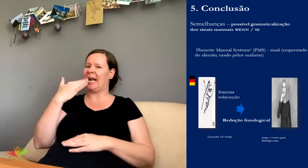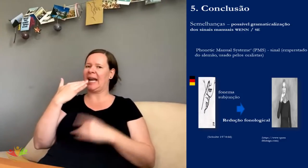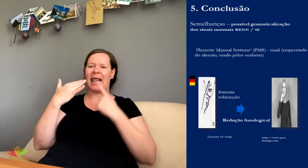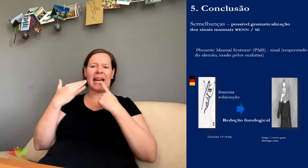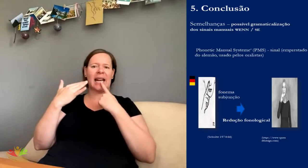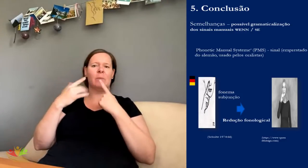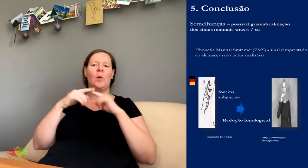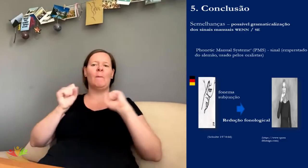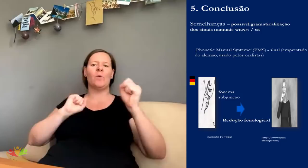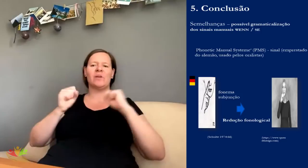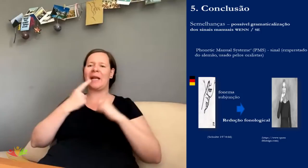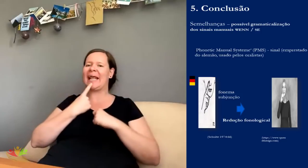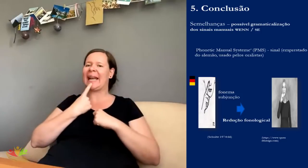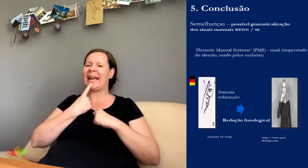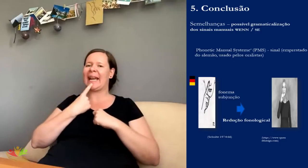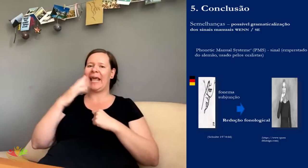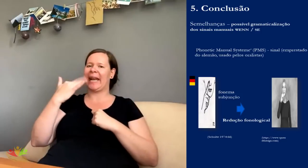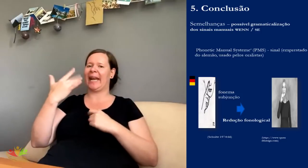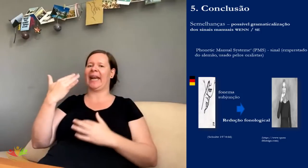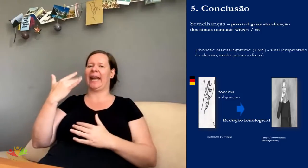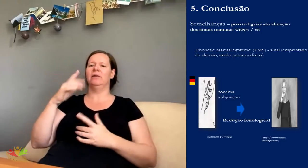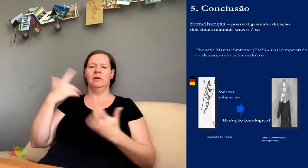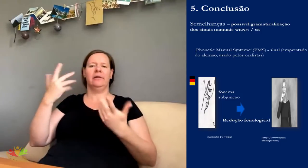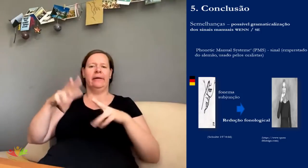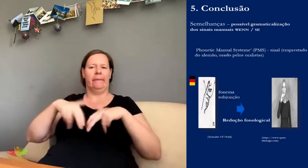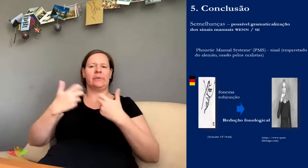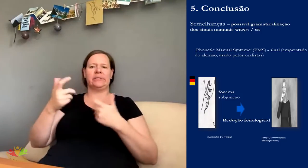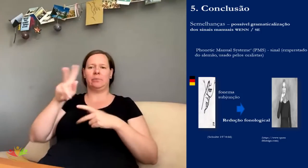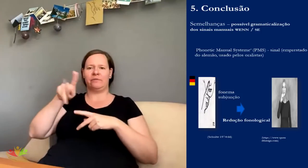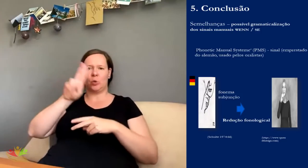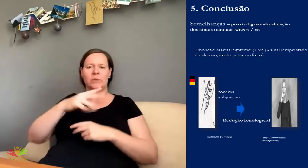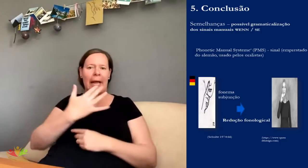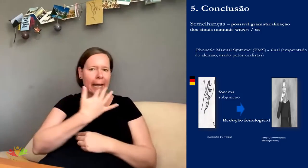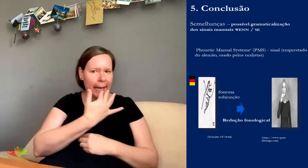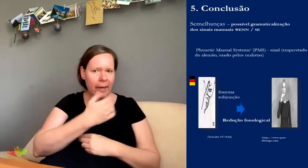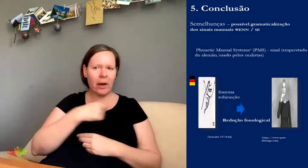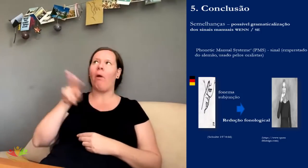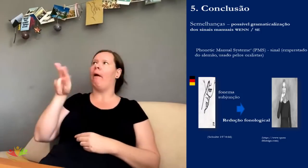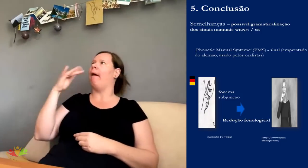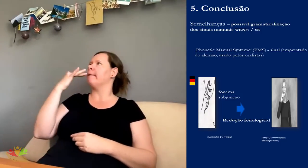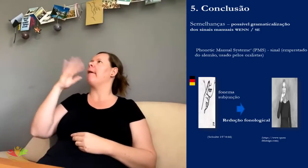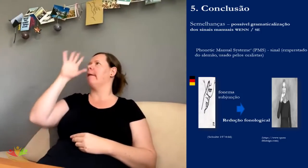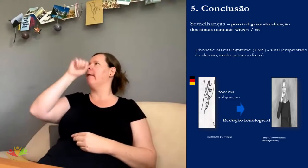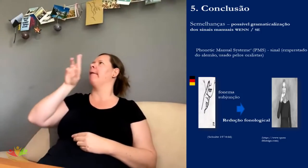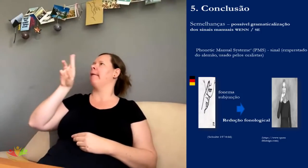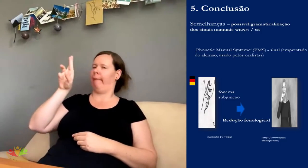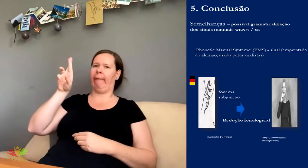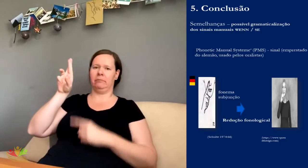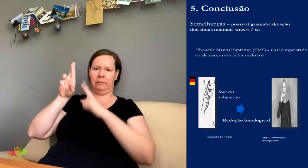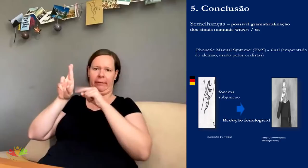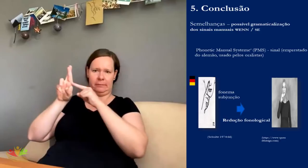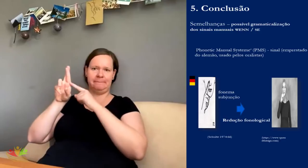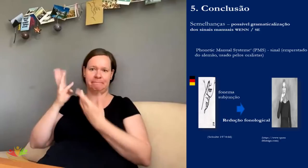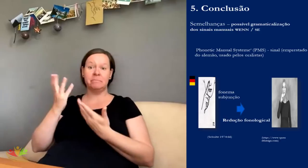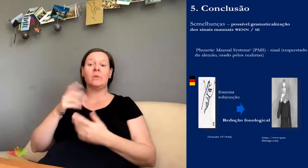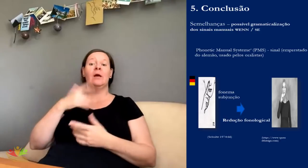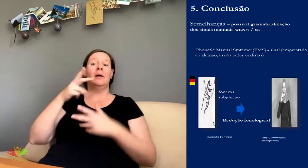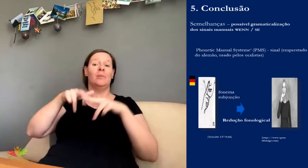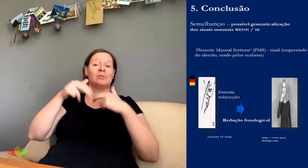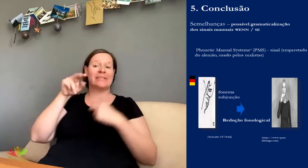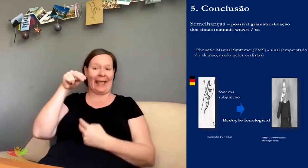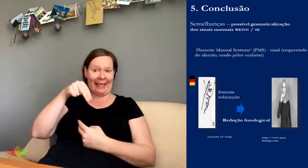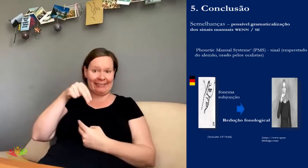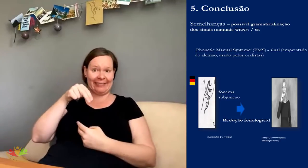estava aprendendo alguns morfemas, se eram o R, por exemplo, era um fonema vibrante, o professor utilizaria